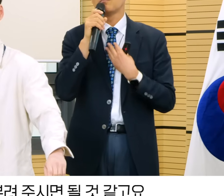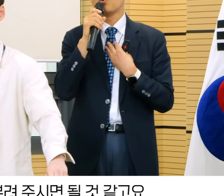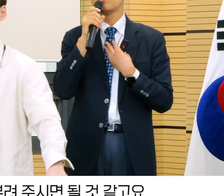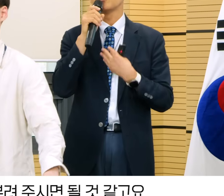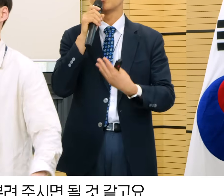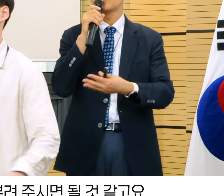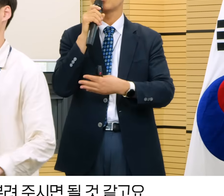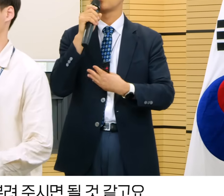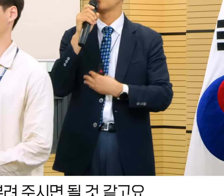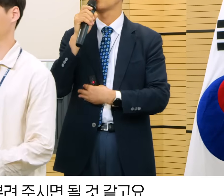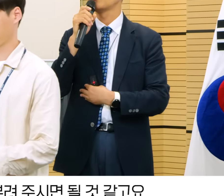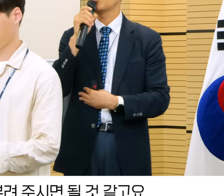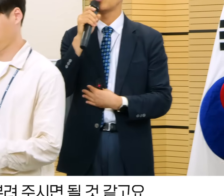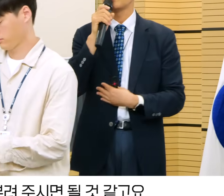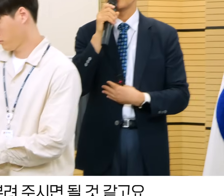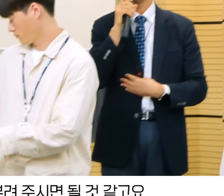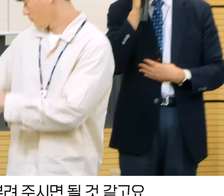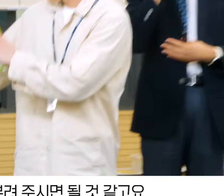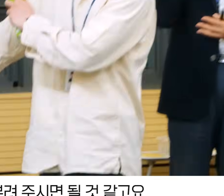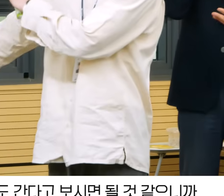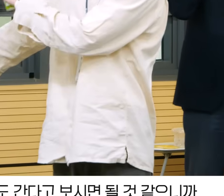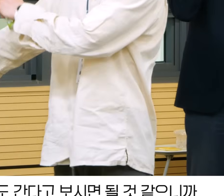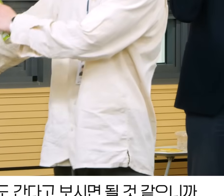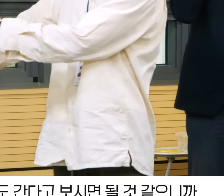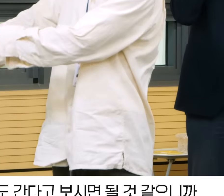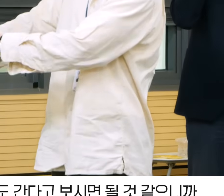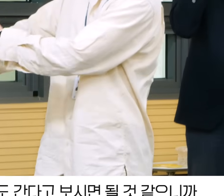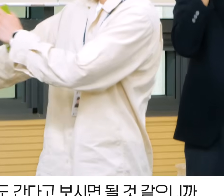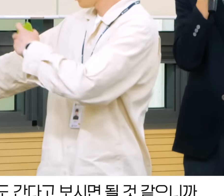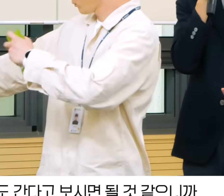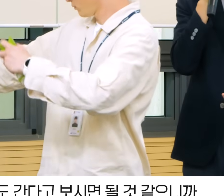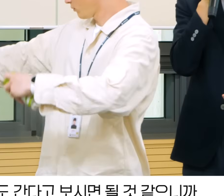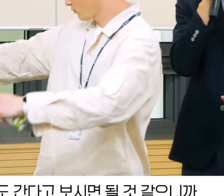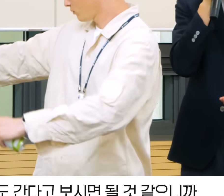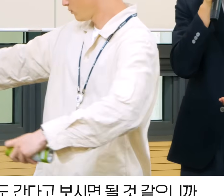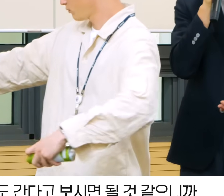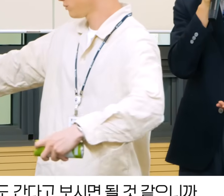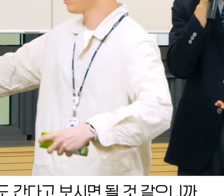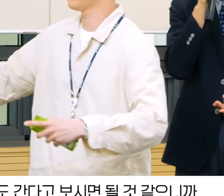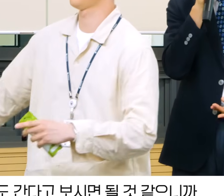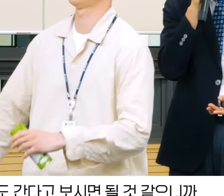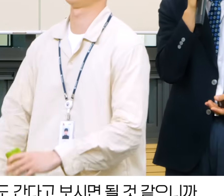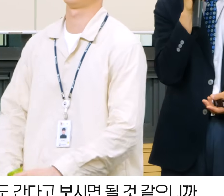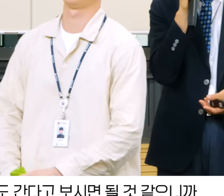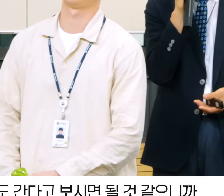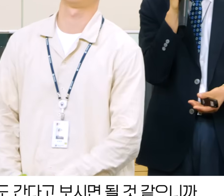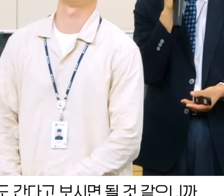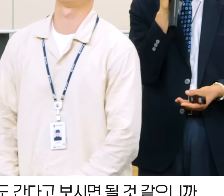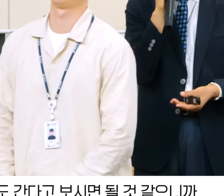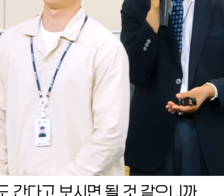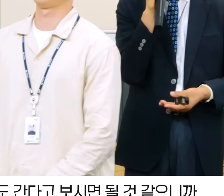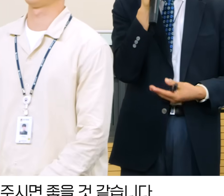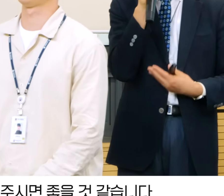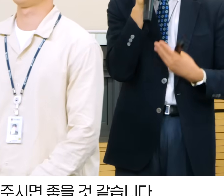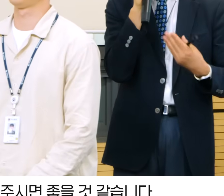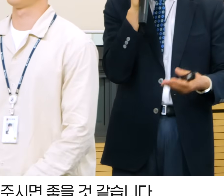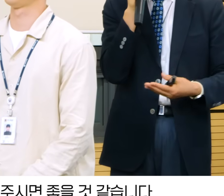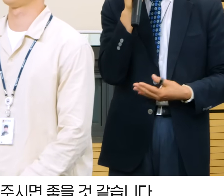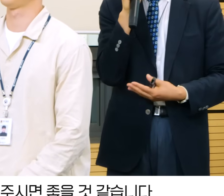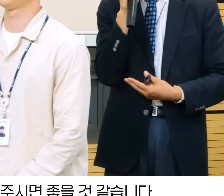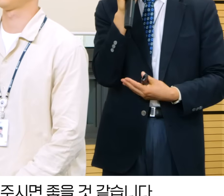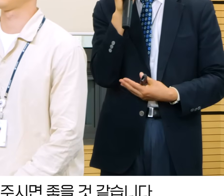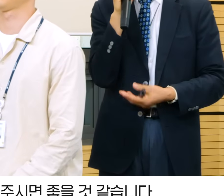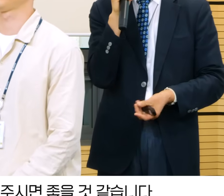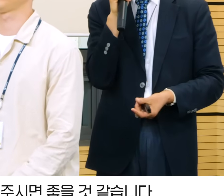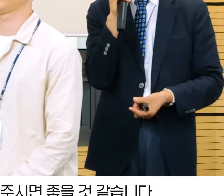그래서 몸 전체를 골고루 뿌려주시면 될 것 같고요. 보통 기피제 효과는 한 2시간, 3시간 정도 간다고 보시면 될 것 같으니까 그